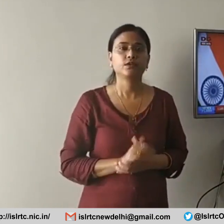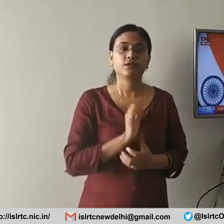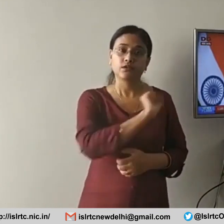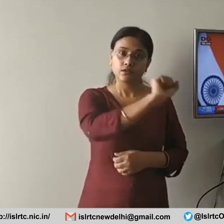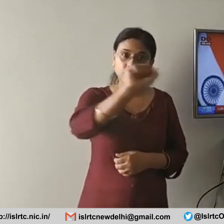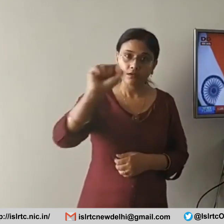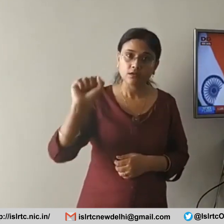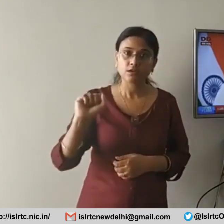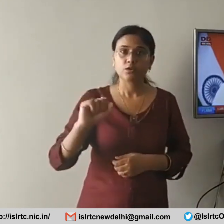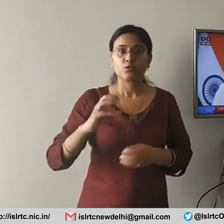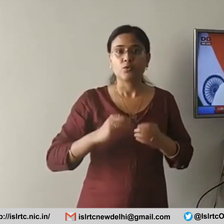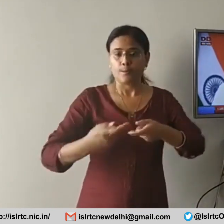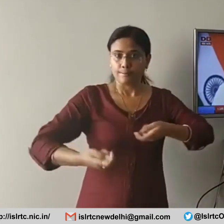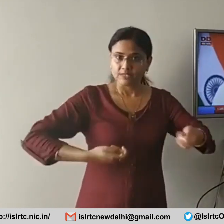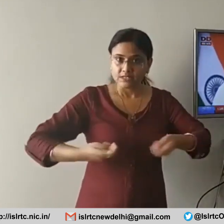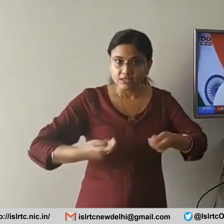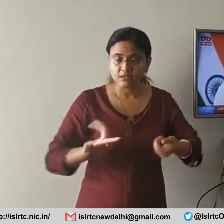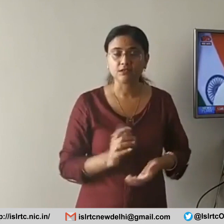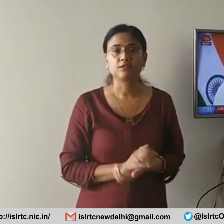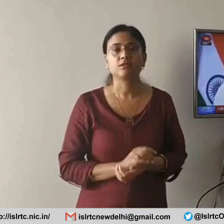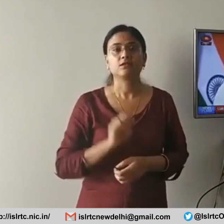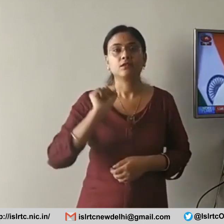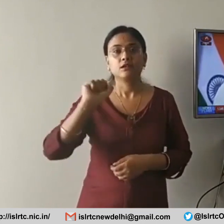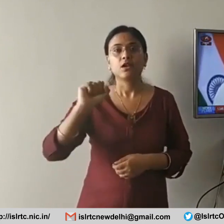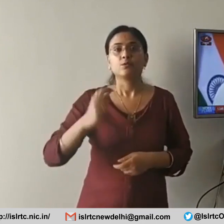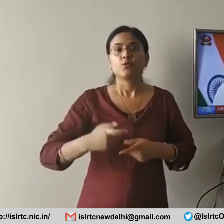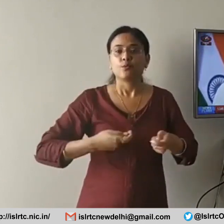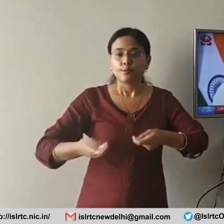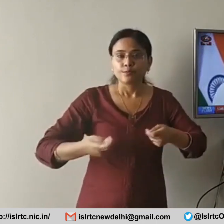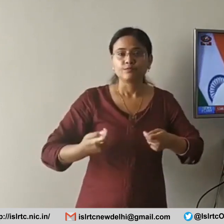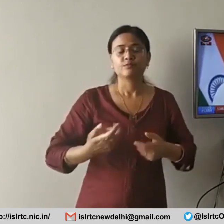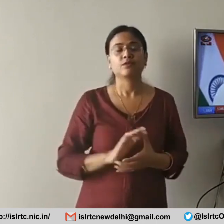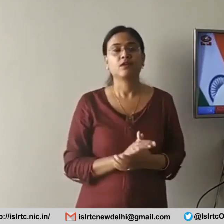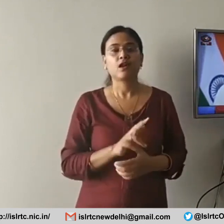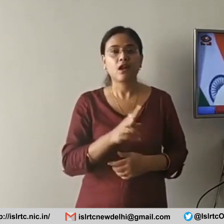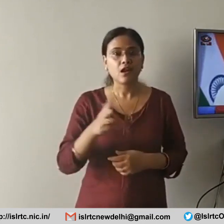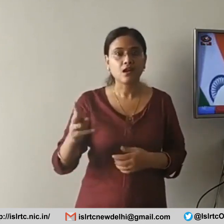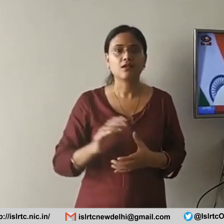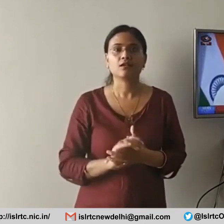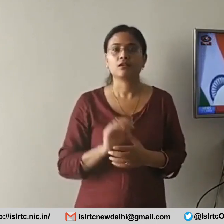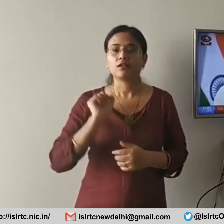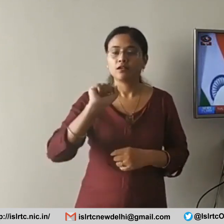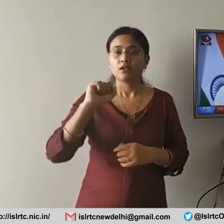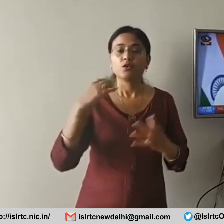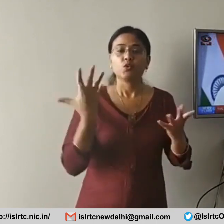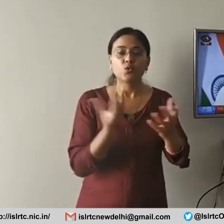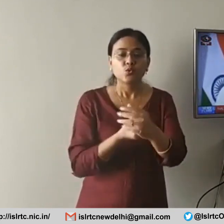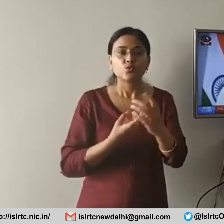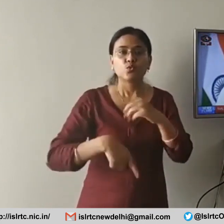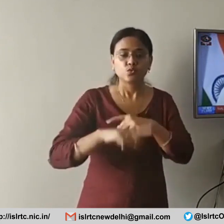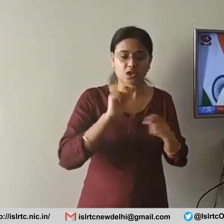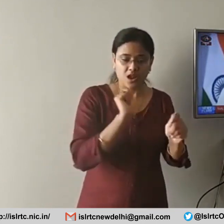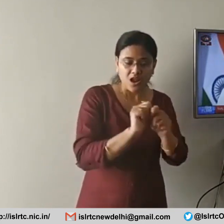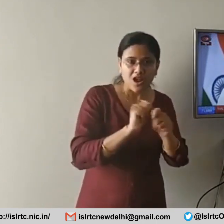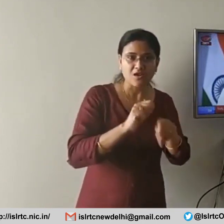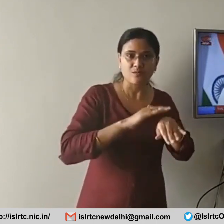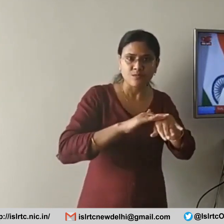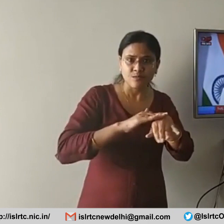आप अपने व्यवसाय, अपने उद्योग में अपने साथ काम करे लोगों के